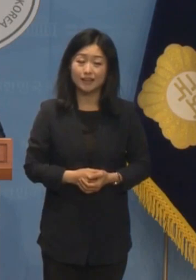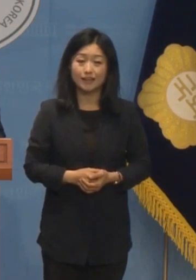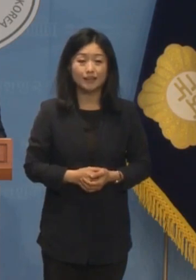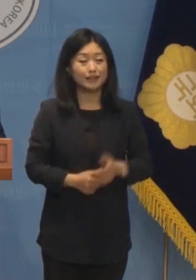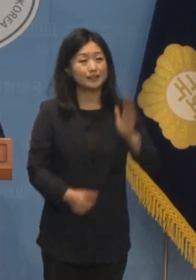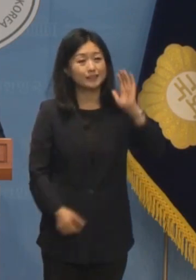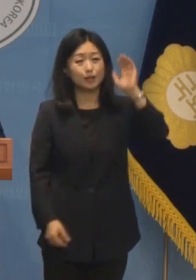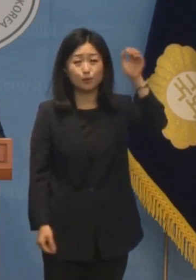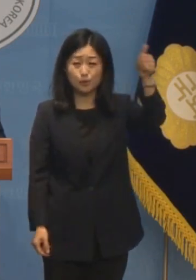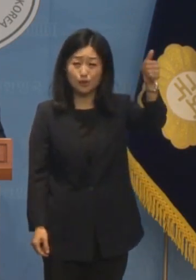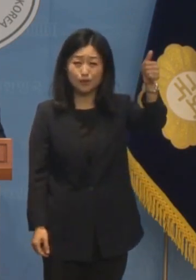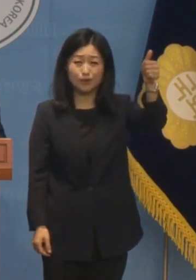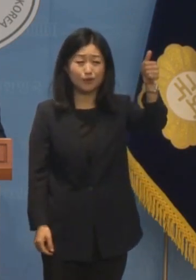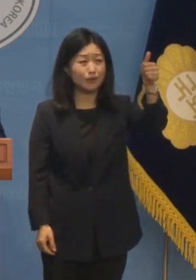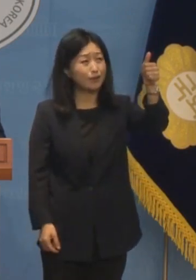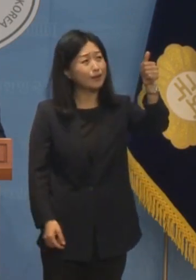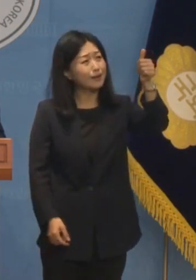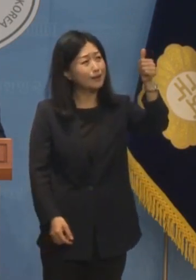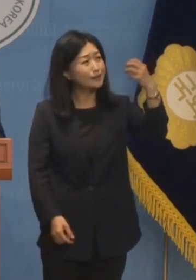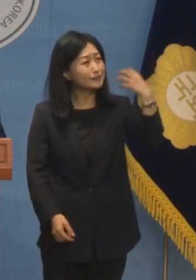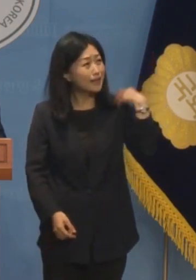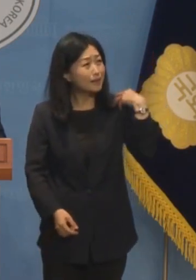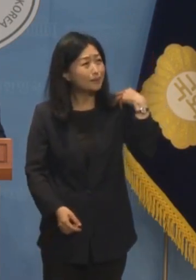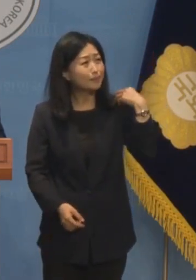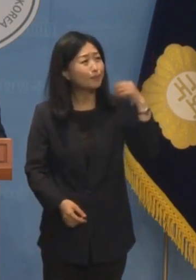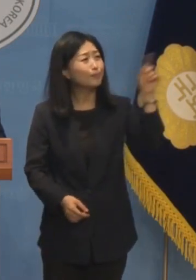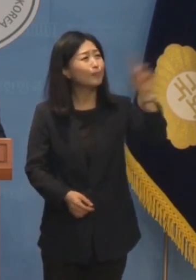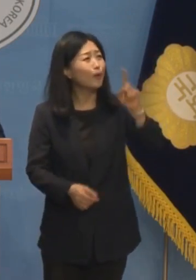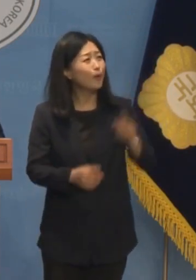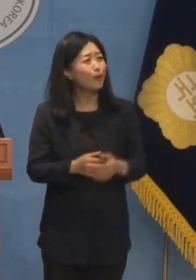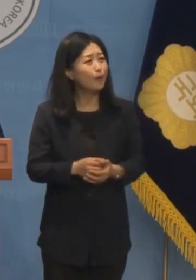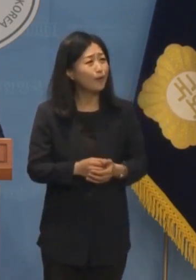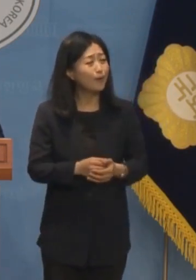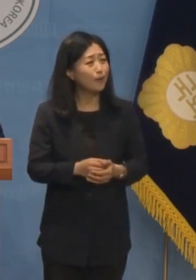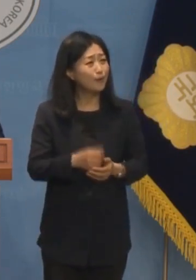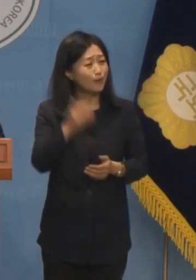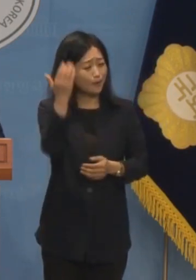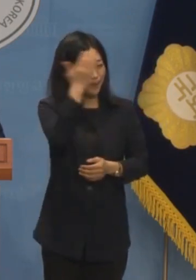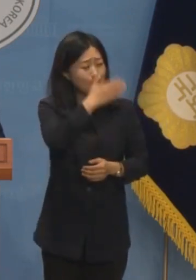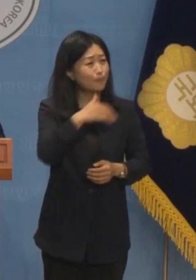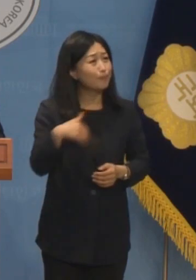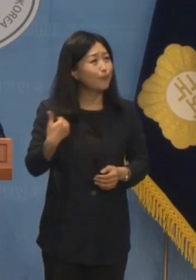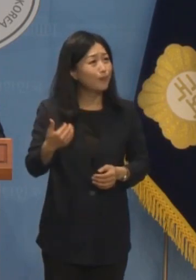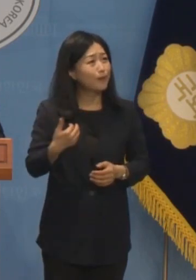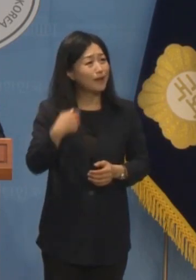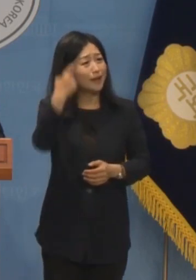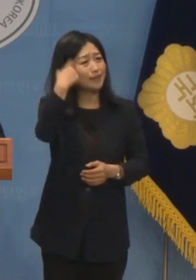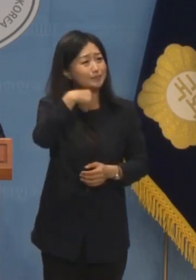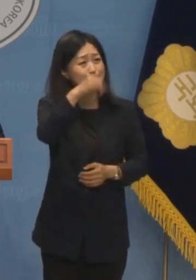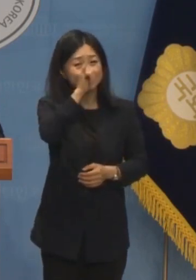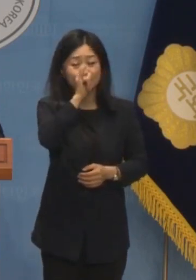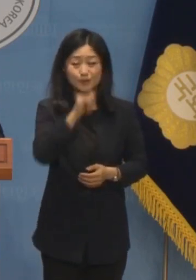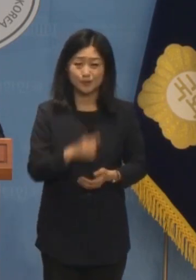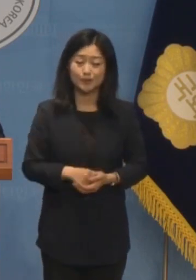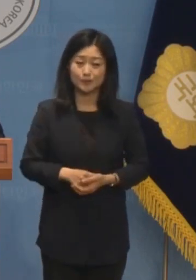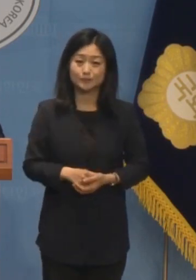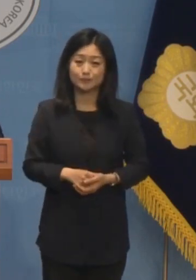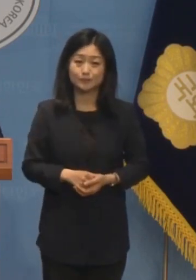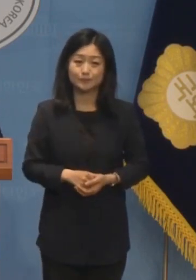윤석열 대통령이 아직도 대통령으로서의 책임을, 자각을 갖추지 못했다고 말할 수밖에 없습니다.